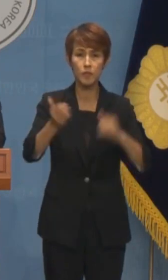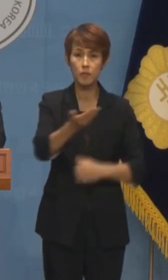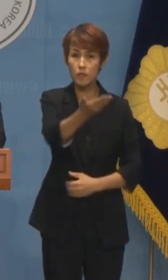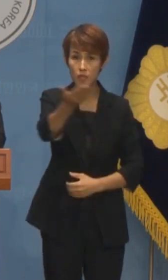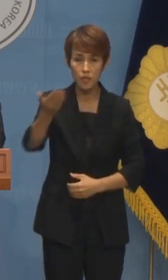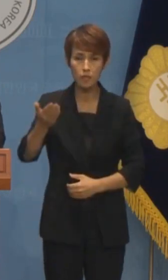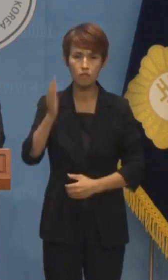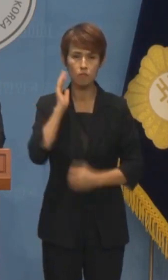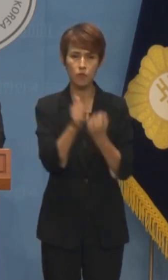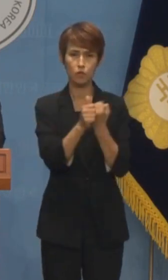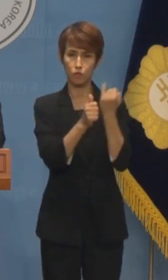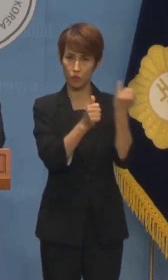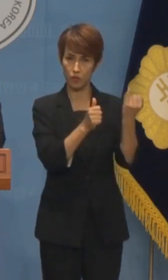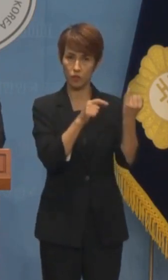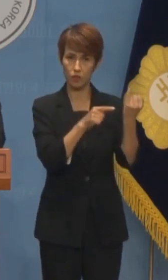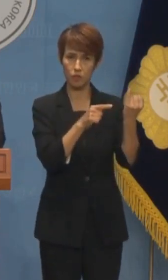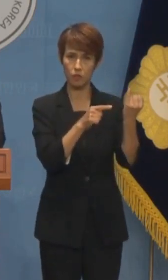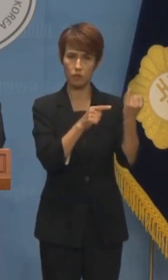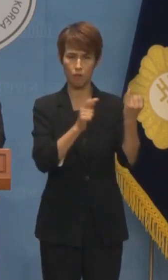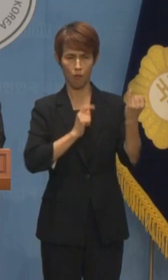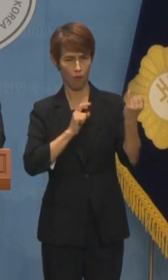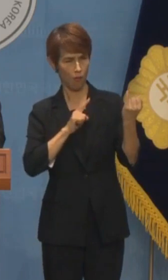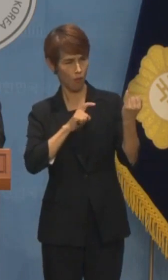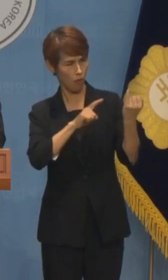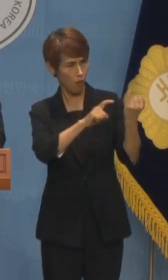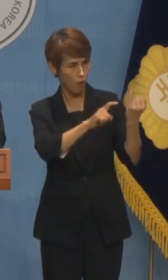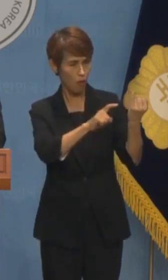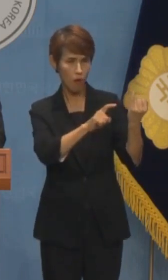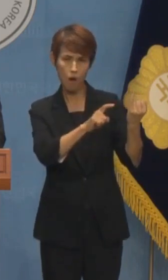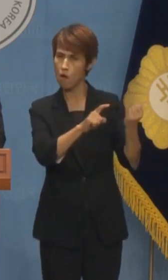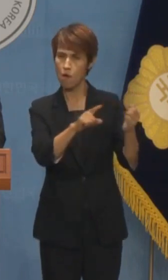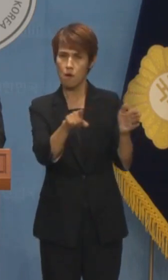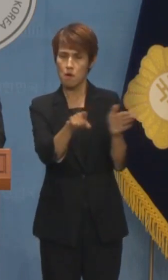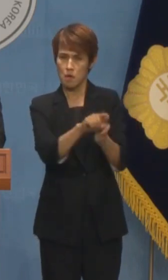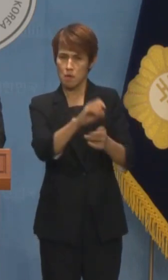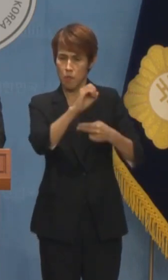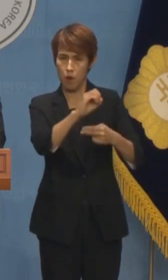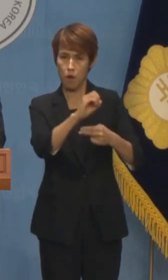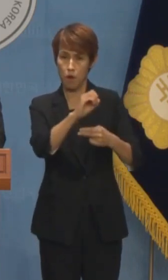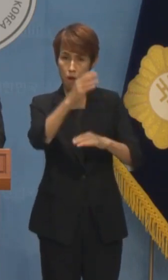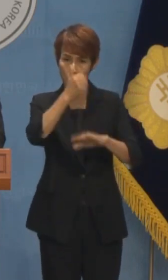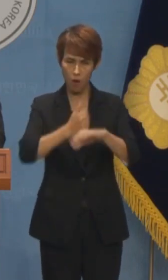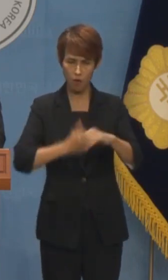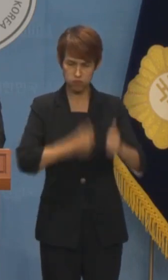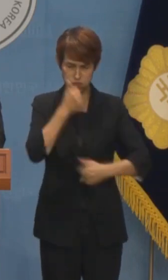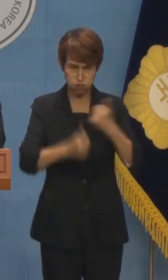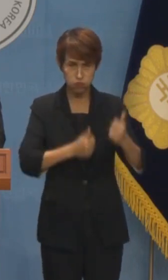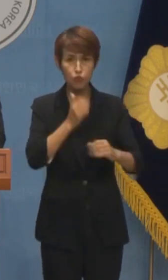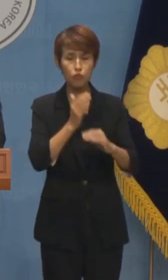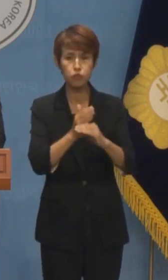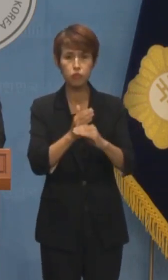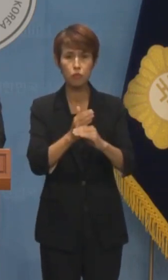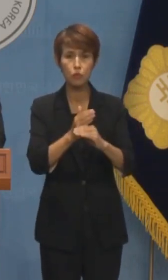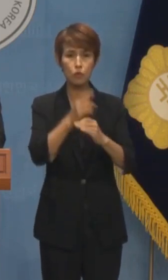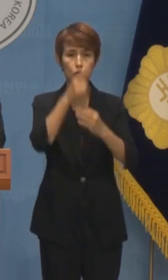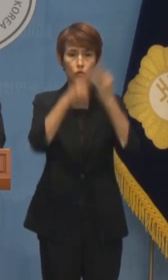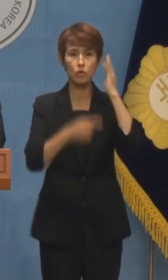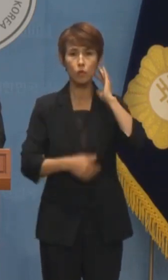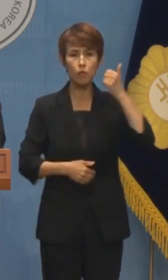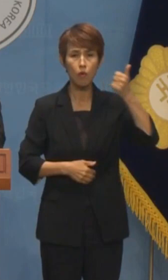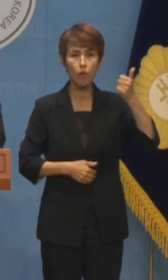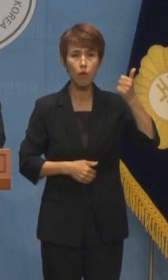국민께서 김건희 여사를 의혹을 넘어 불신과 분노의 시선으로 바라보고 계신데 윤석열